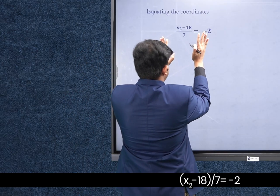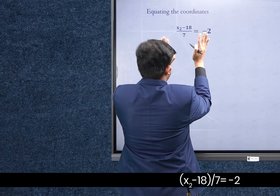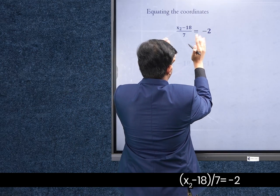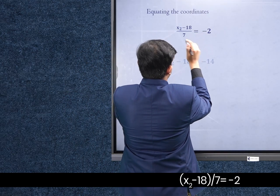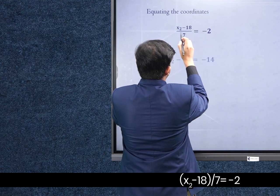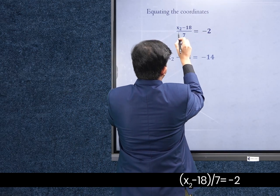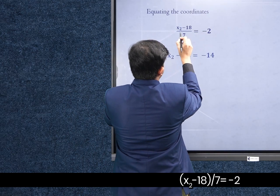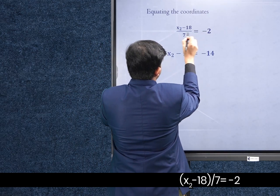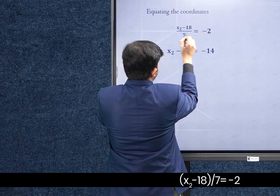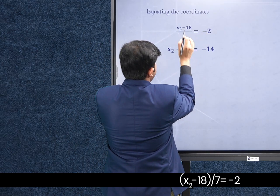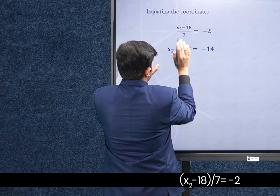2